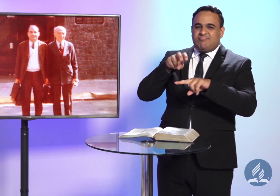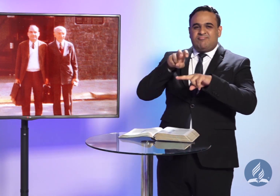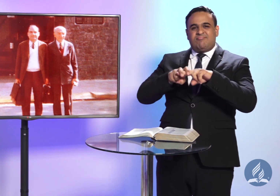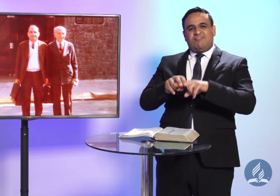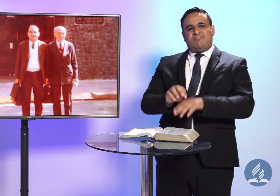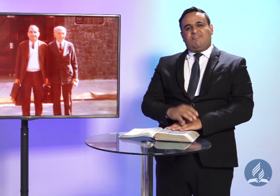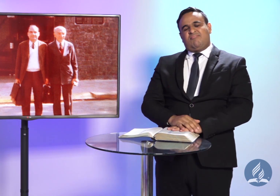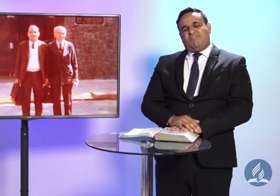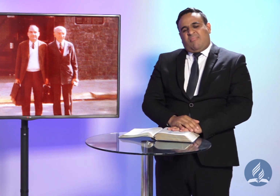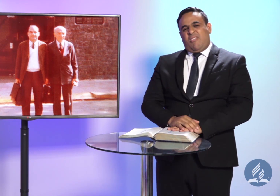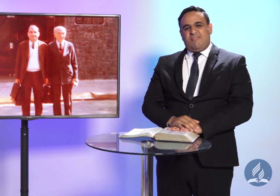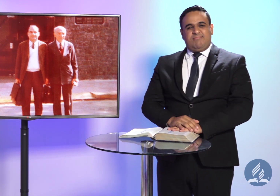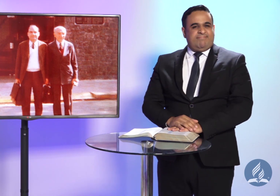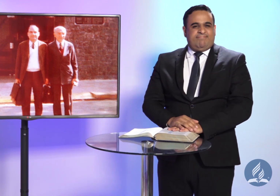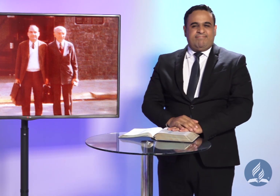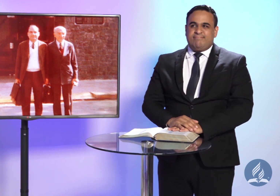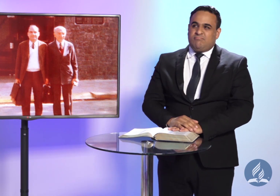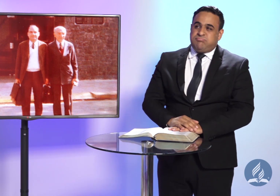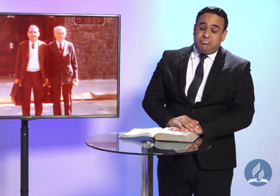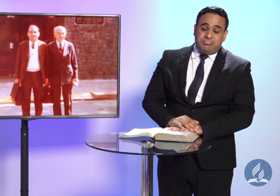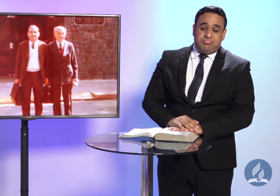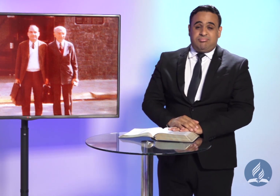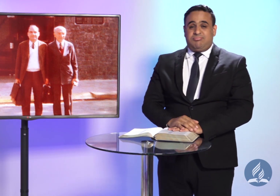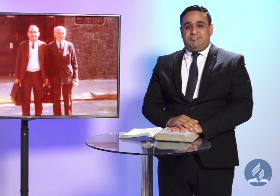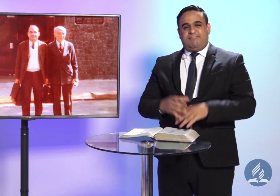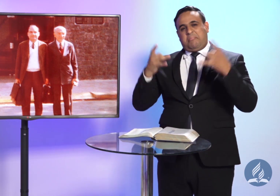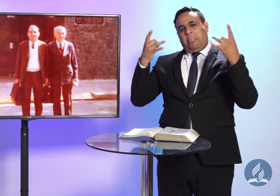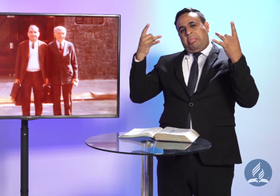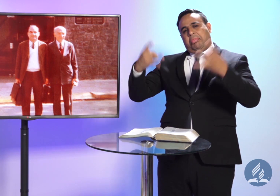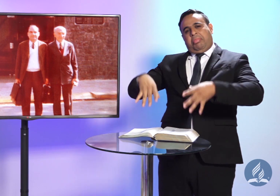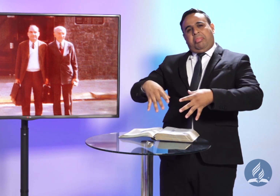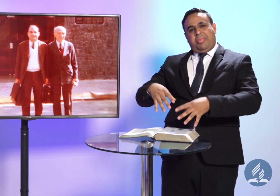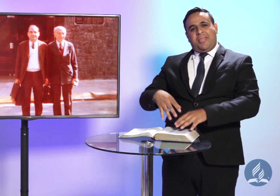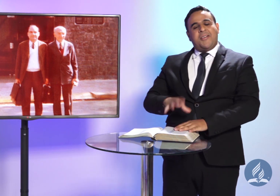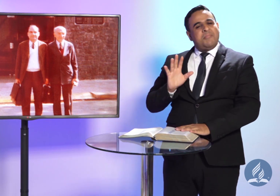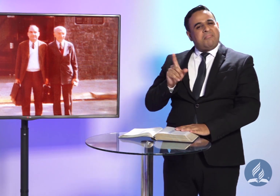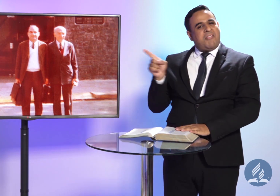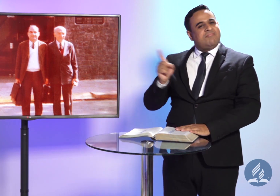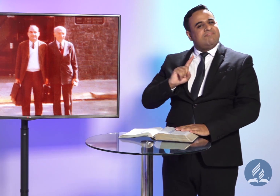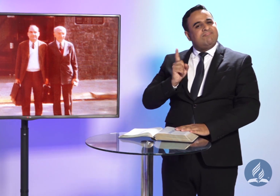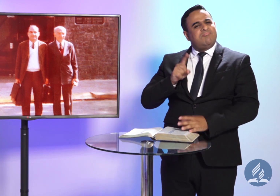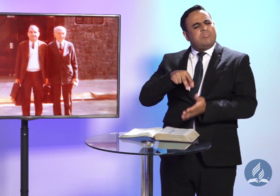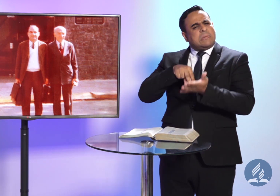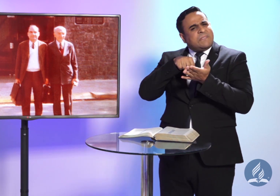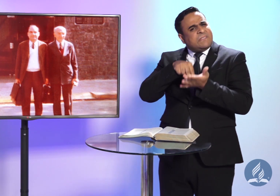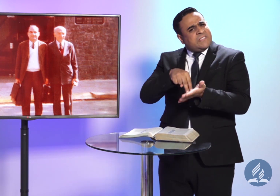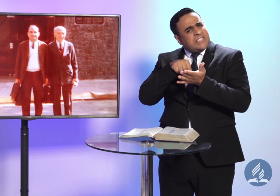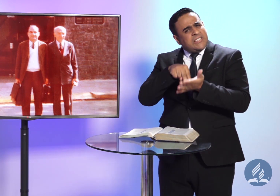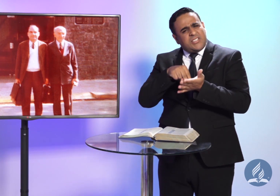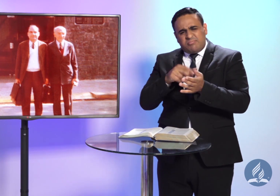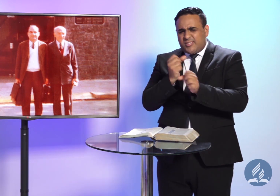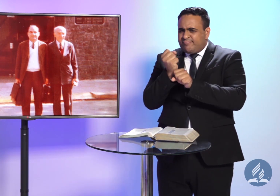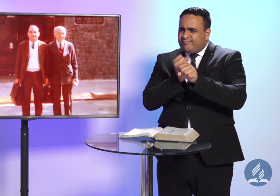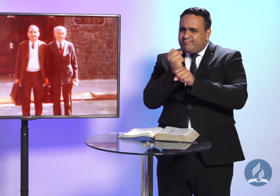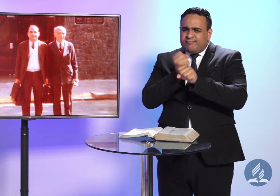dos caminhos que ele havia encontrado e da verdade que ele havia encontrado. Até que um dia